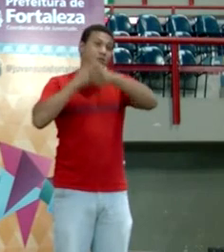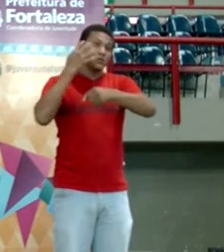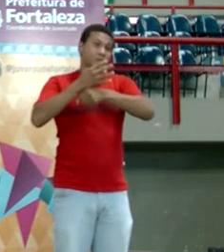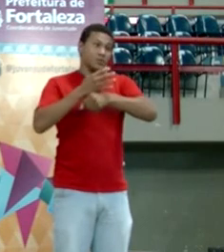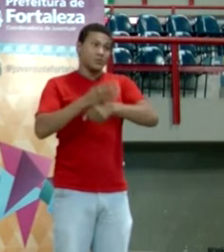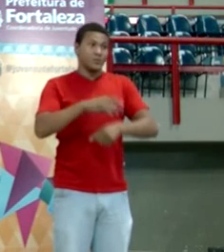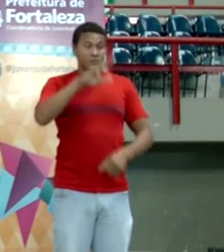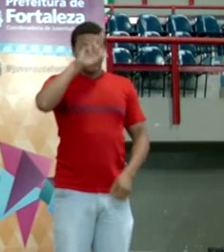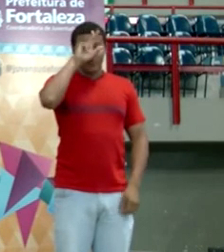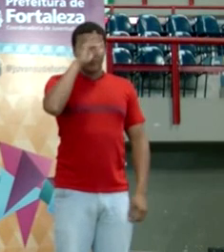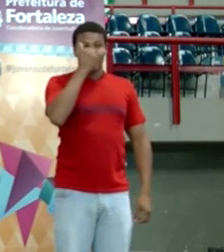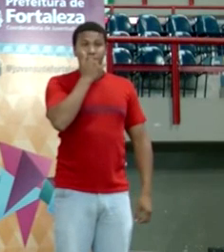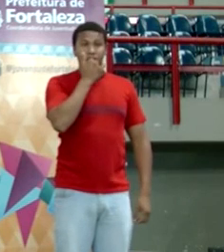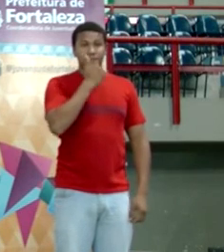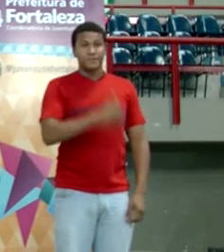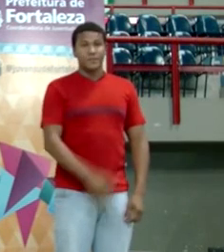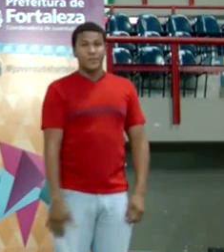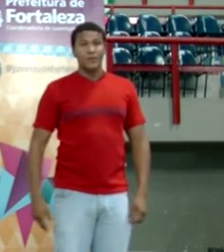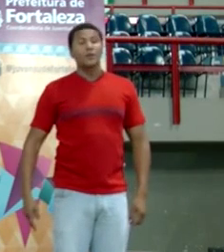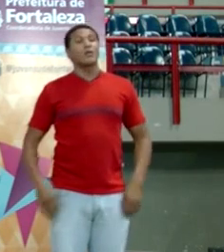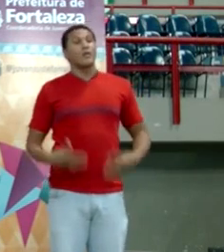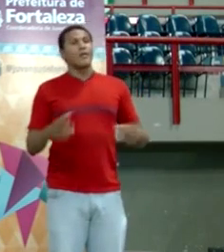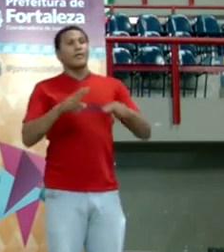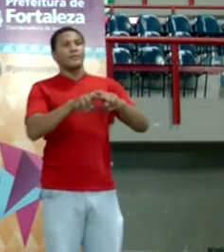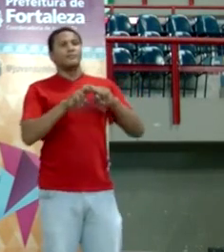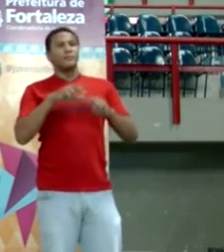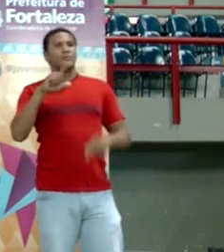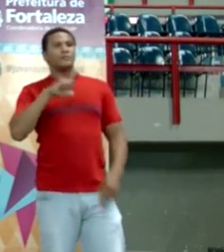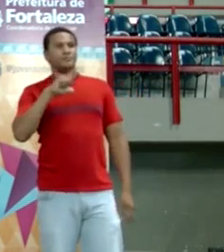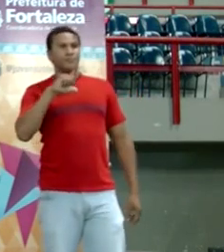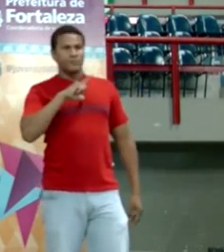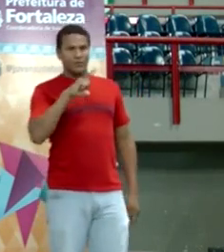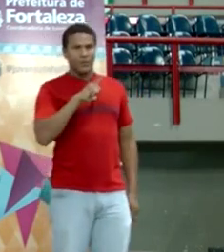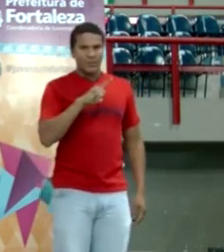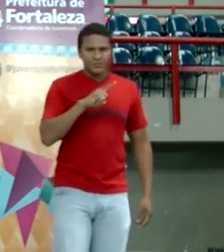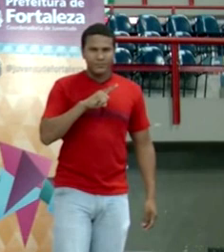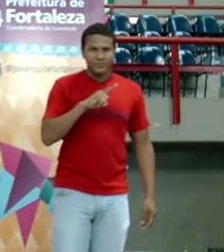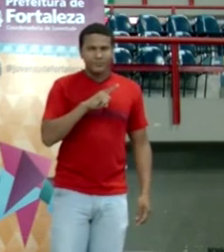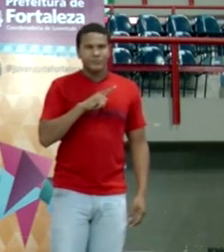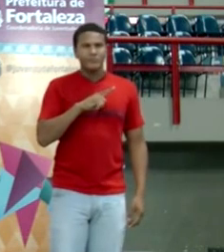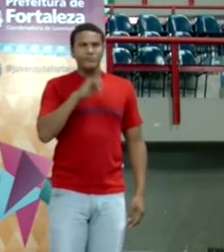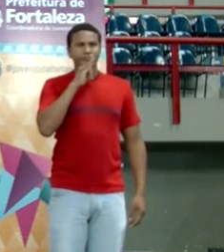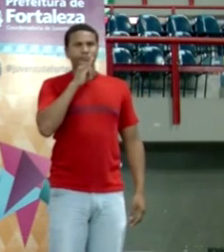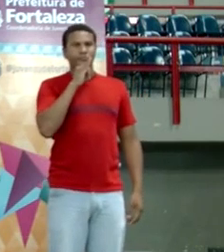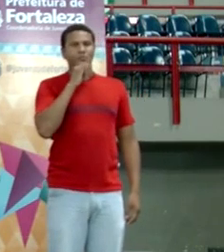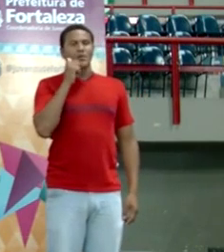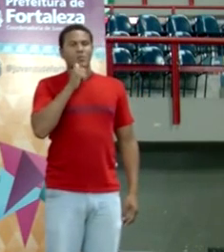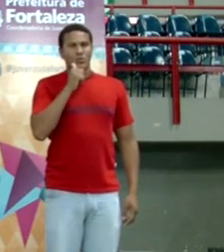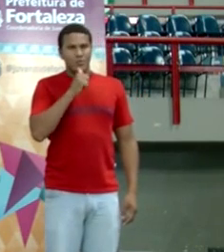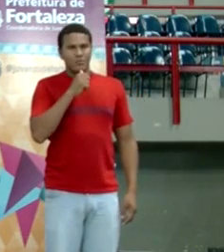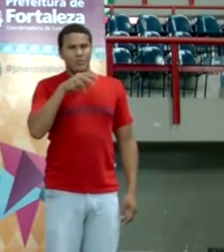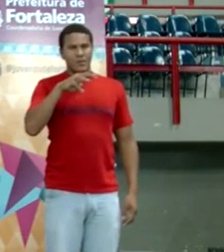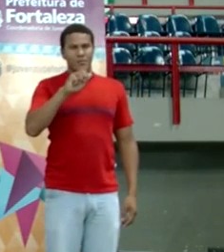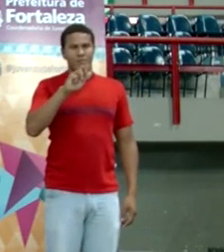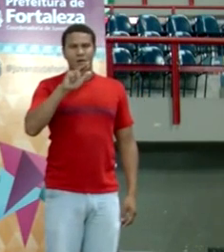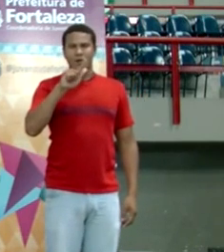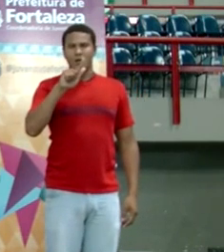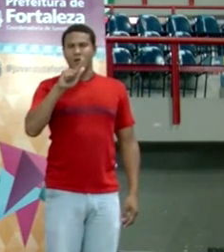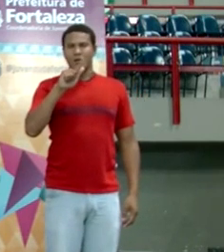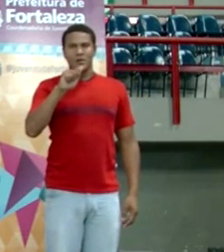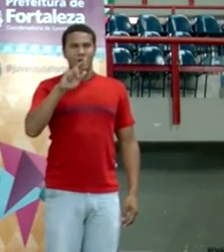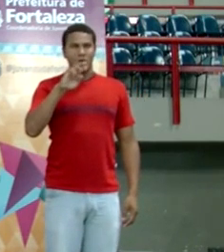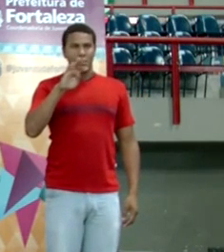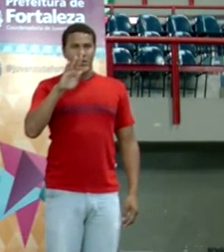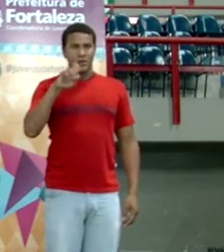Ela se tornou uma das líderes políticas mais influentes do século XX. Olha, jovem, tia Margaret Thatcher, ela vai governar a